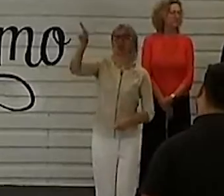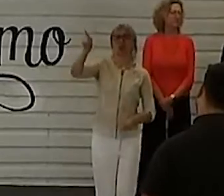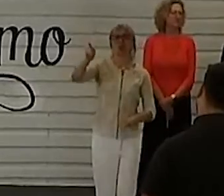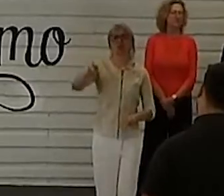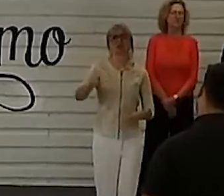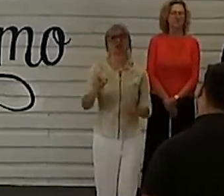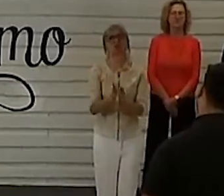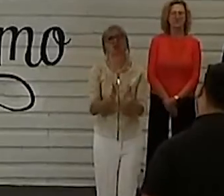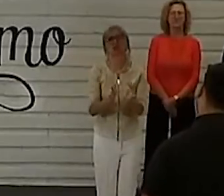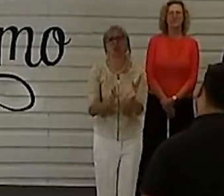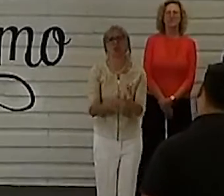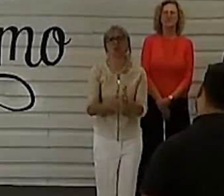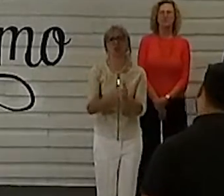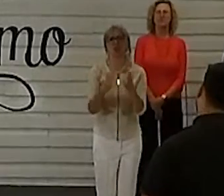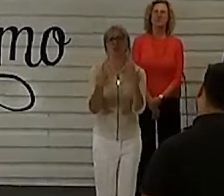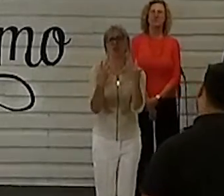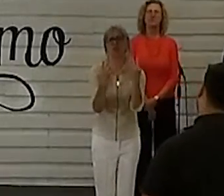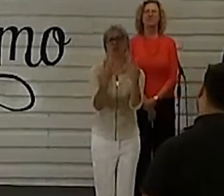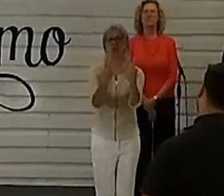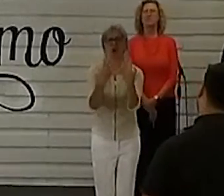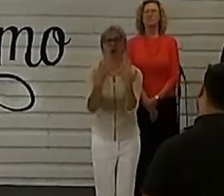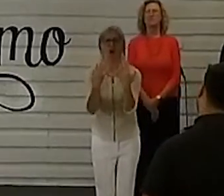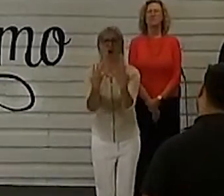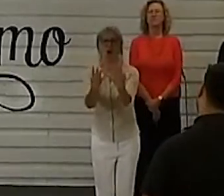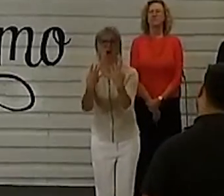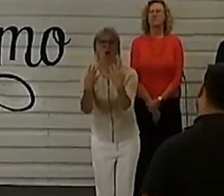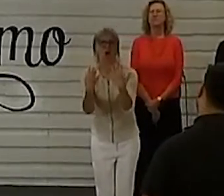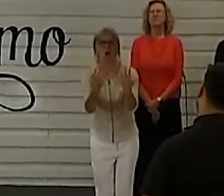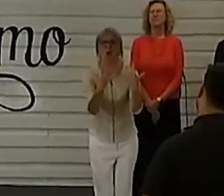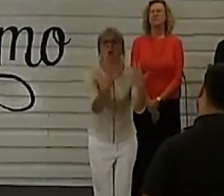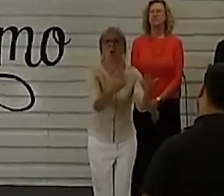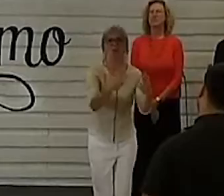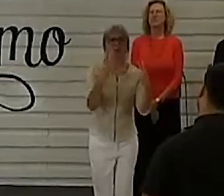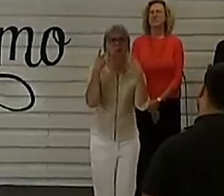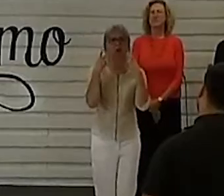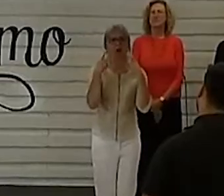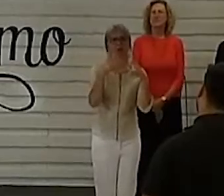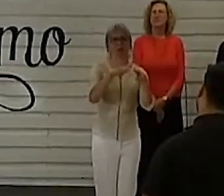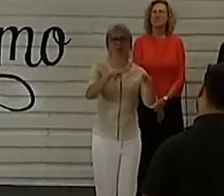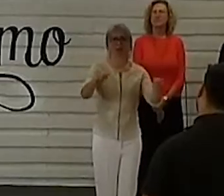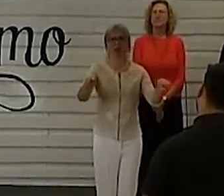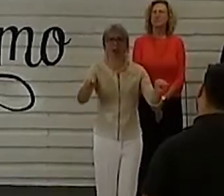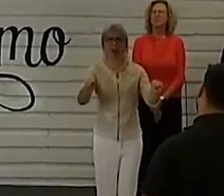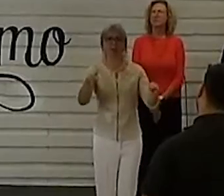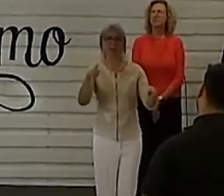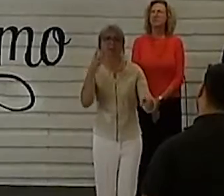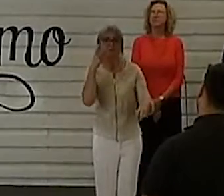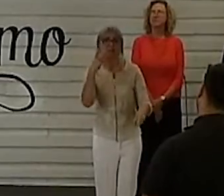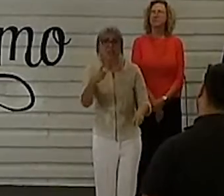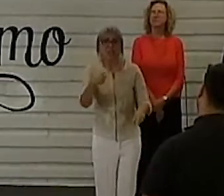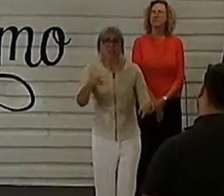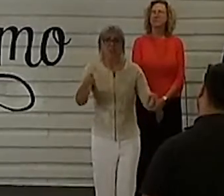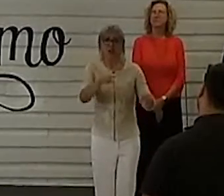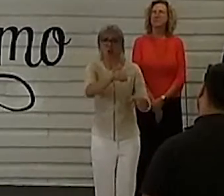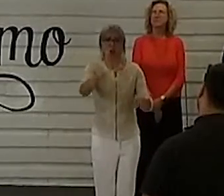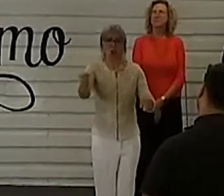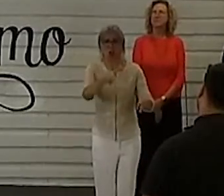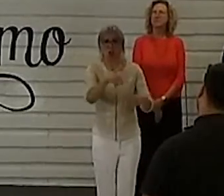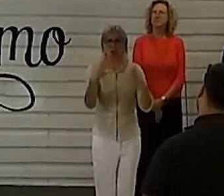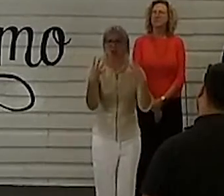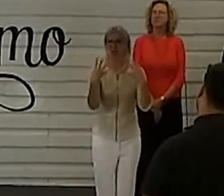Gesù guardava le folle e vedeva che erano pecore senza pastori e aveva